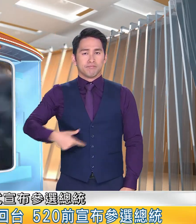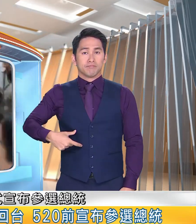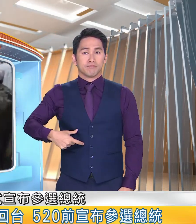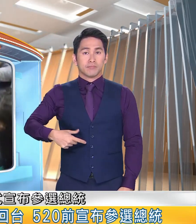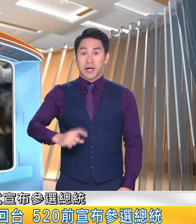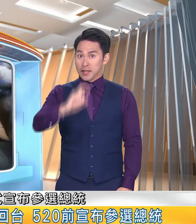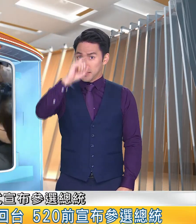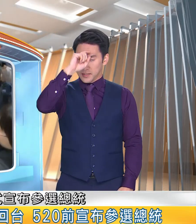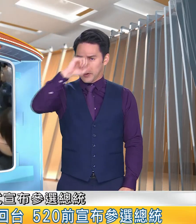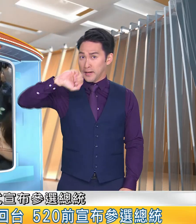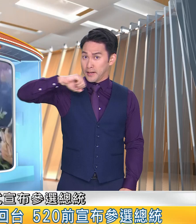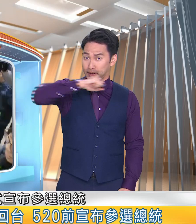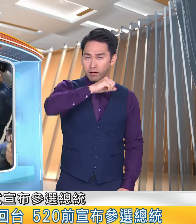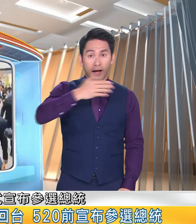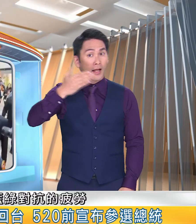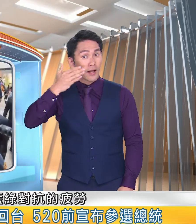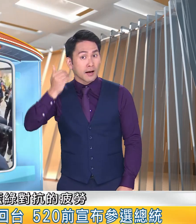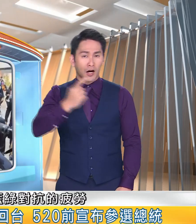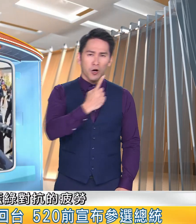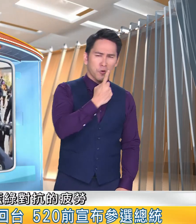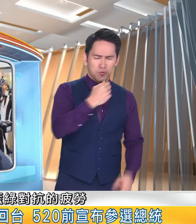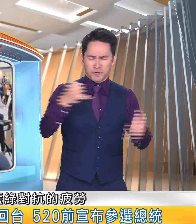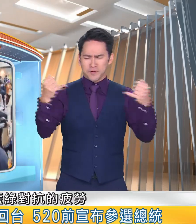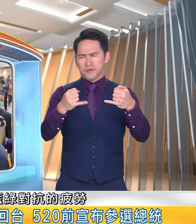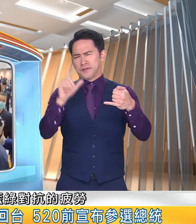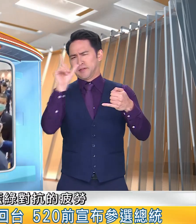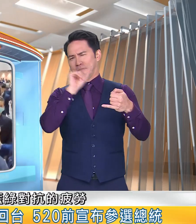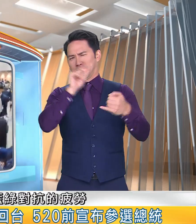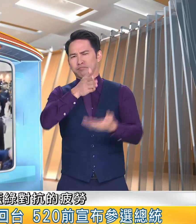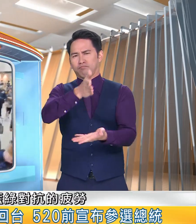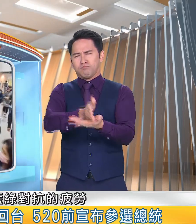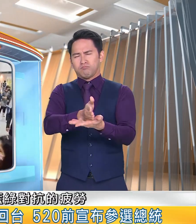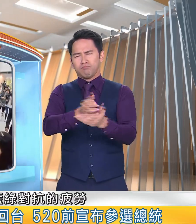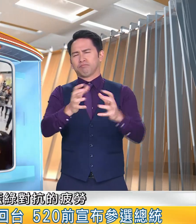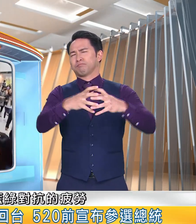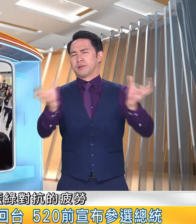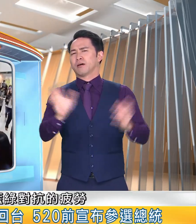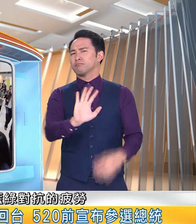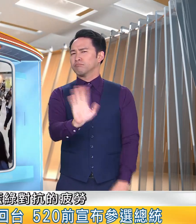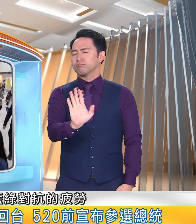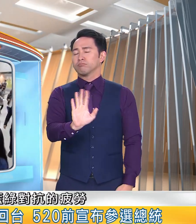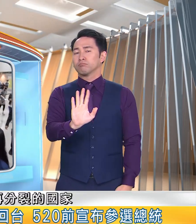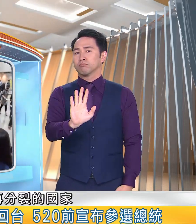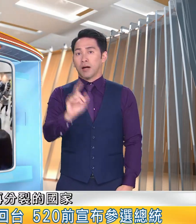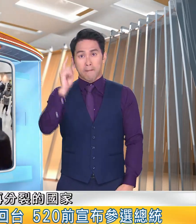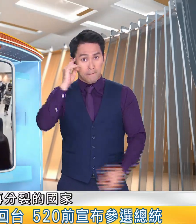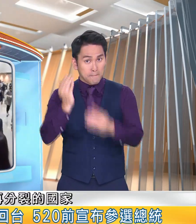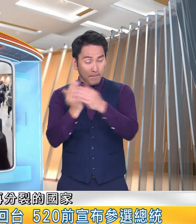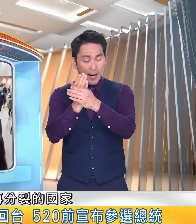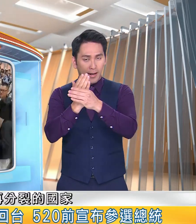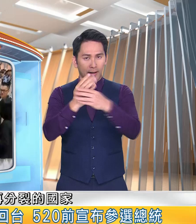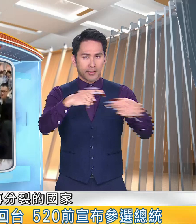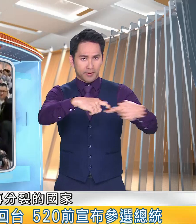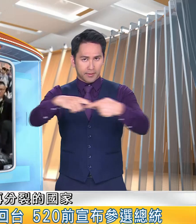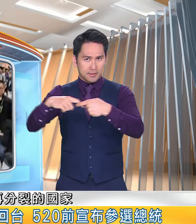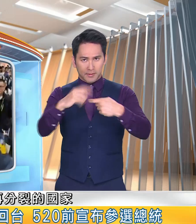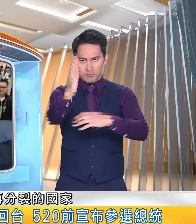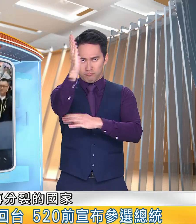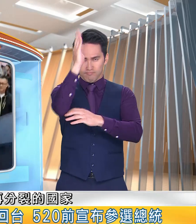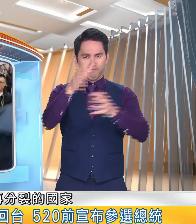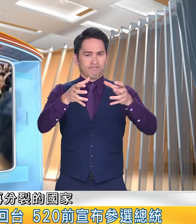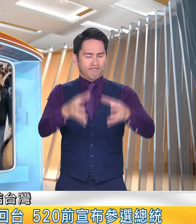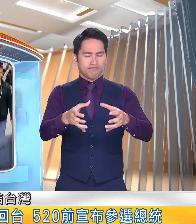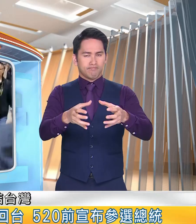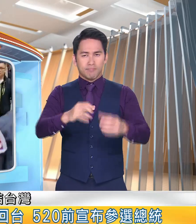参选总统，不要让台湾陷入蓝绿对抗的疲劳。要让台湾成为不再分裂的国家，